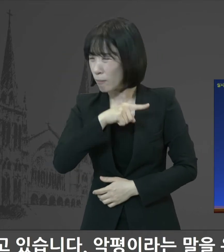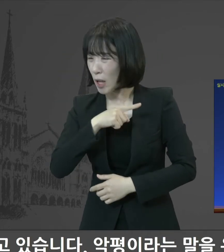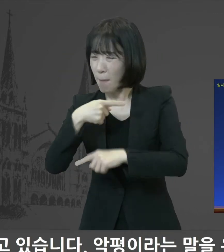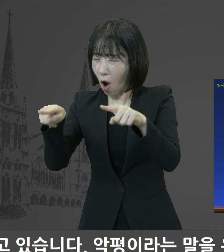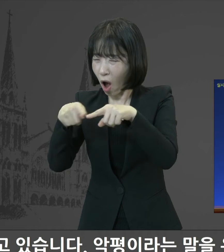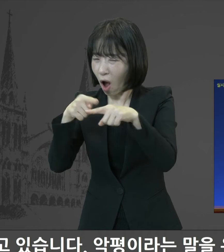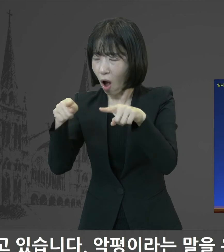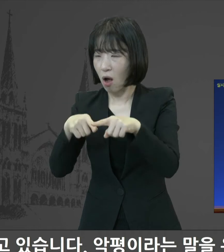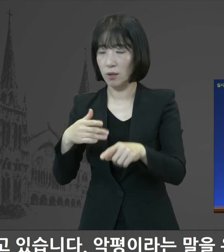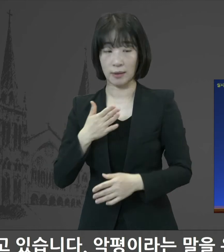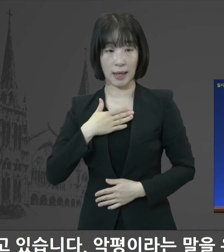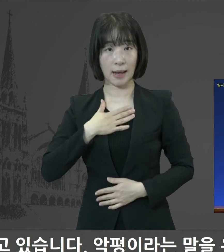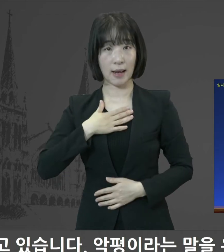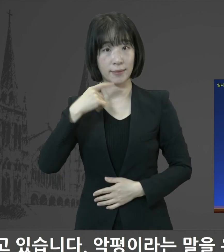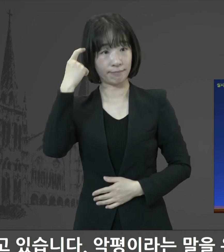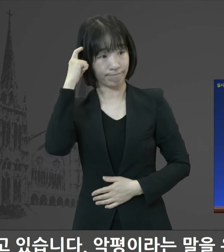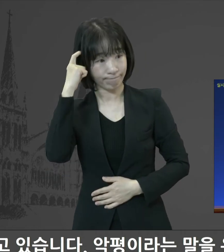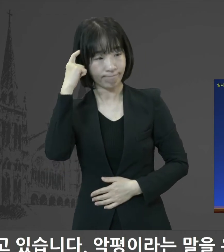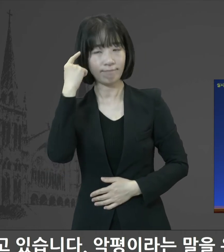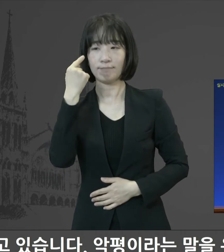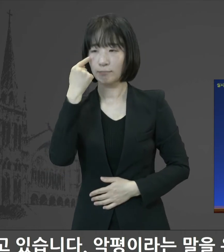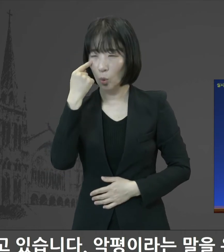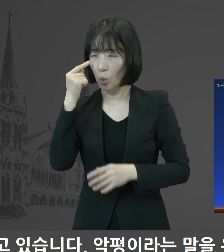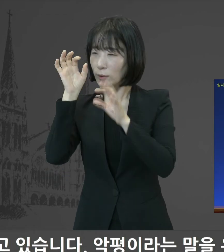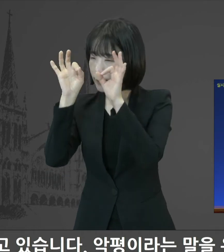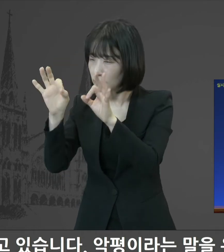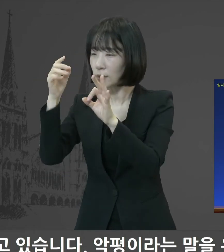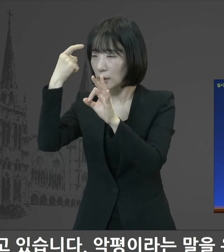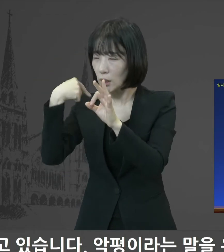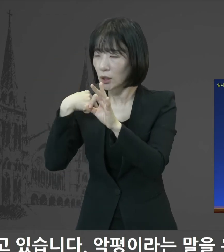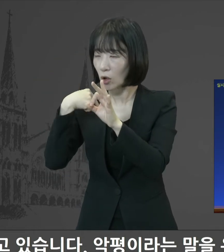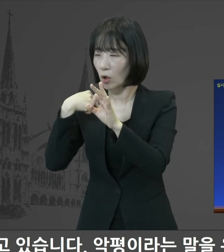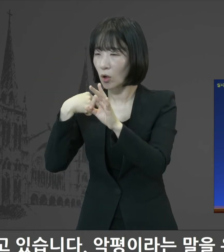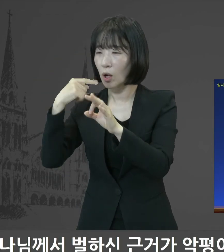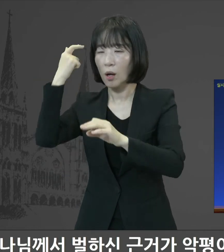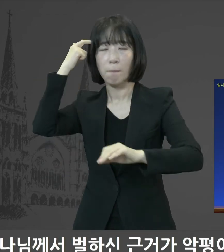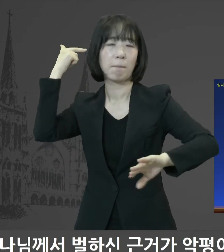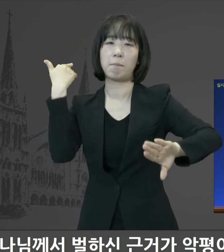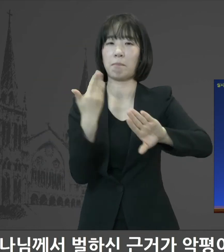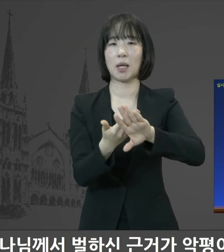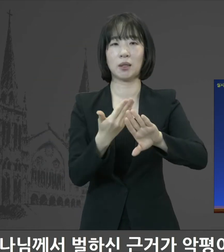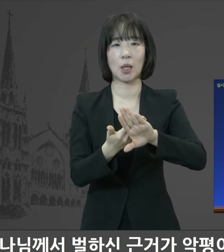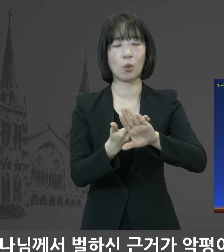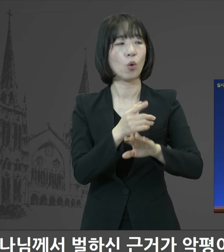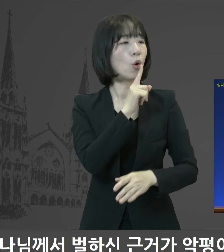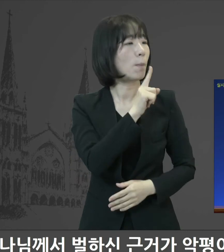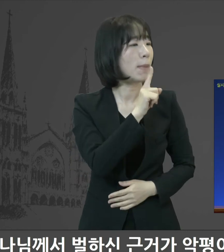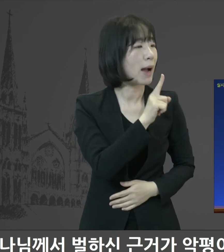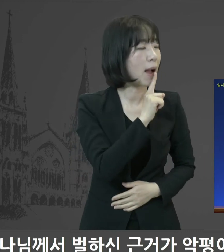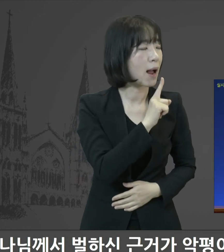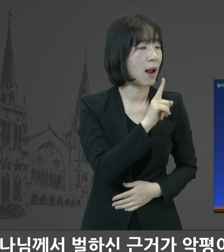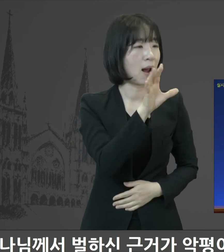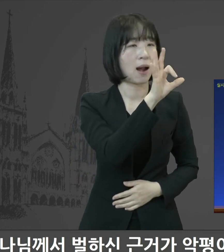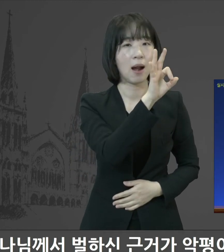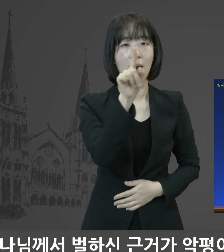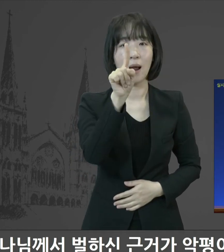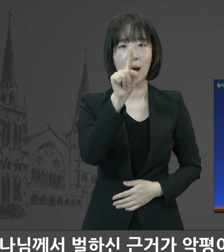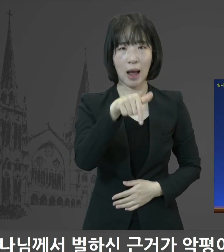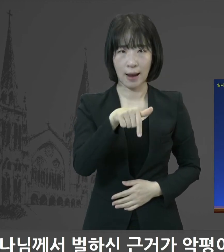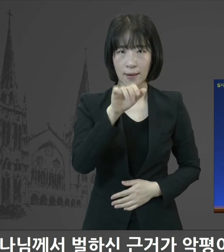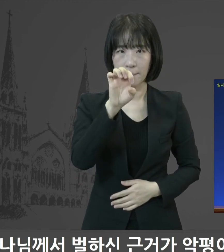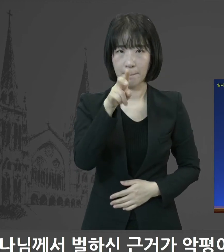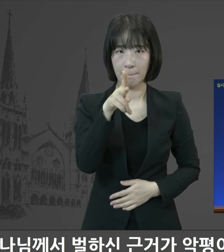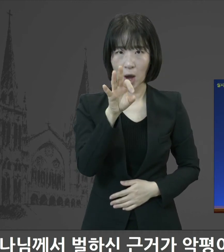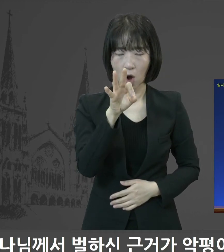자기가 보고 느낀 것, 그것과 다르게 이야기하는 모습을 악평이라는 단어 속에